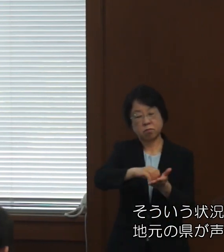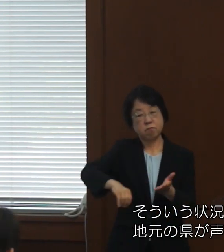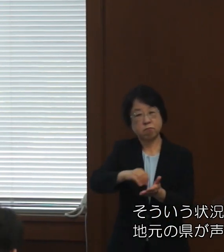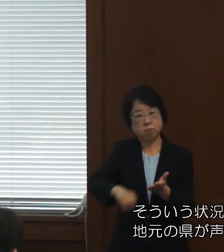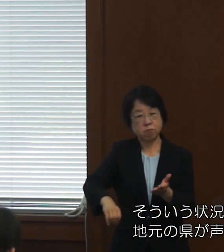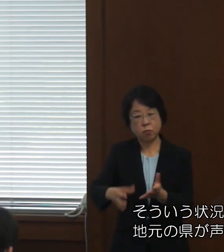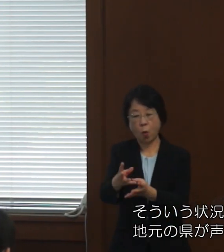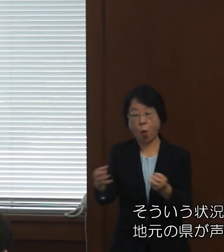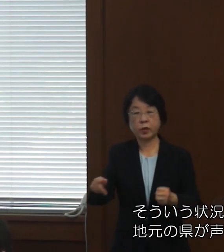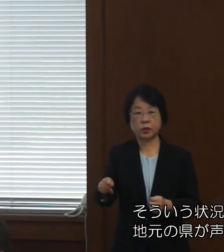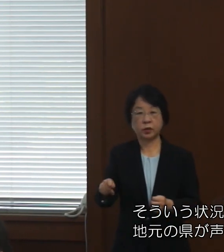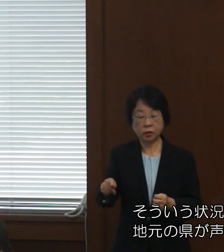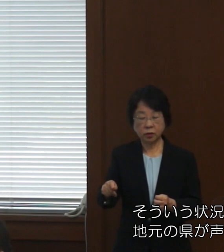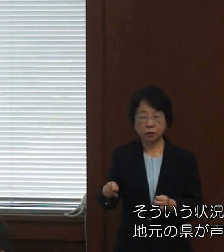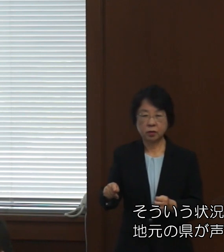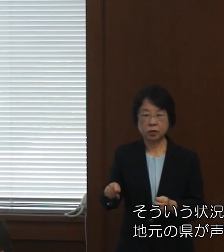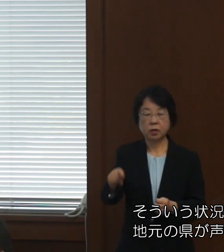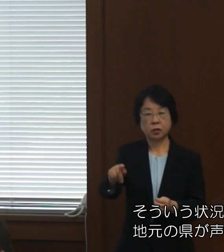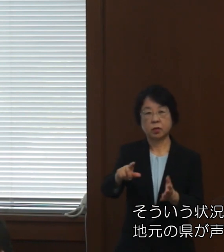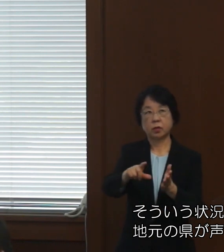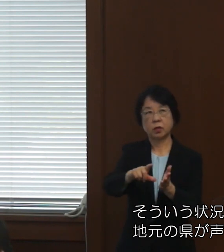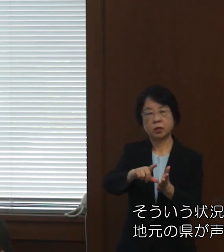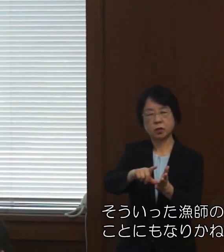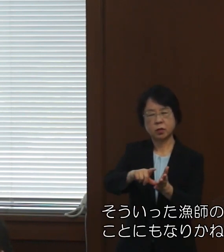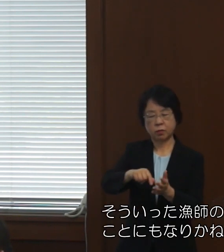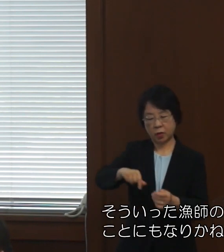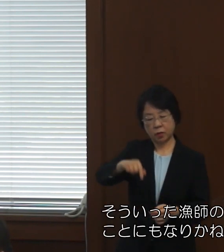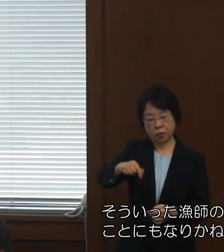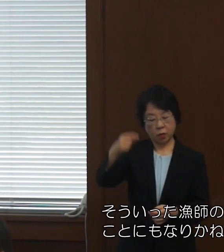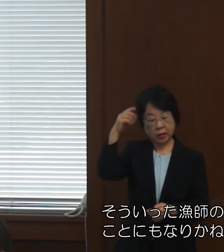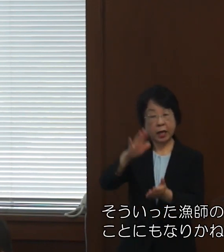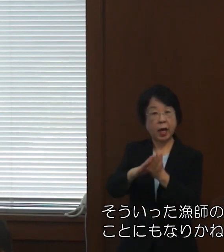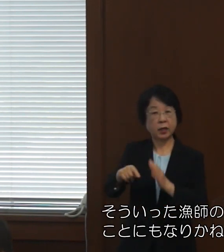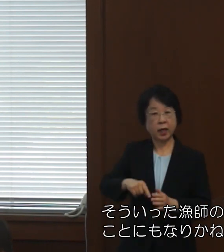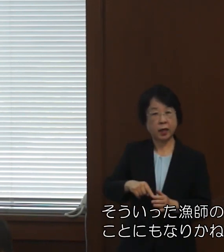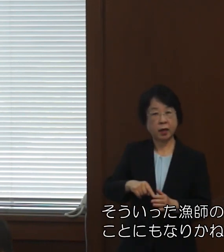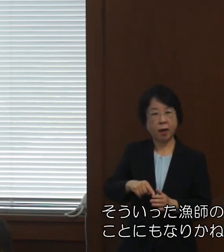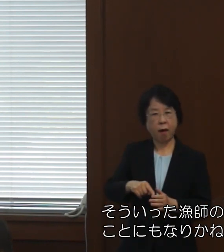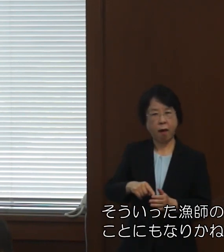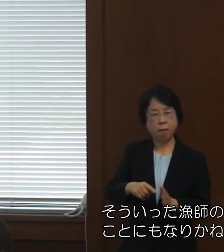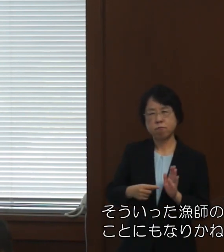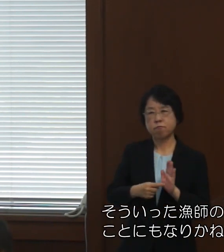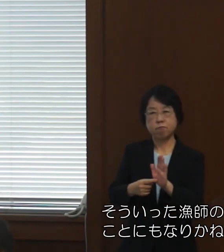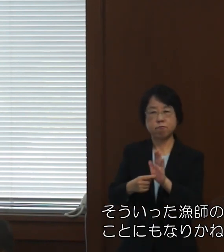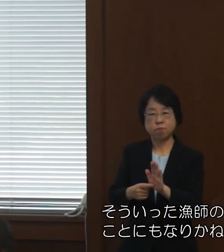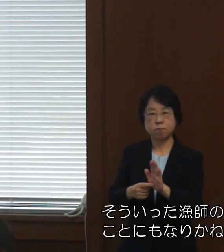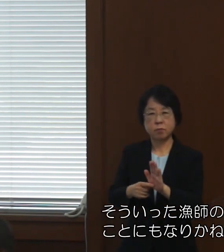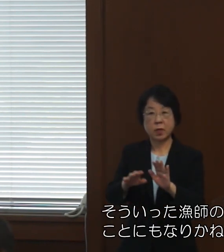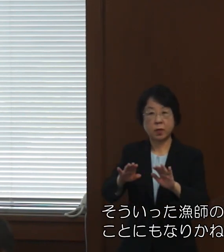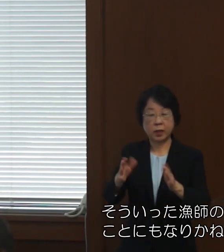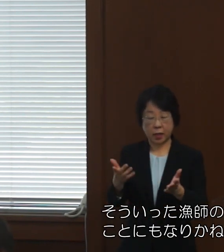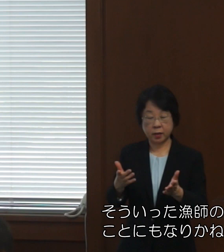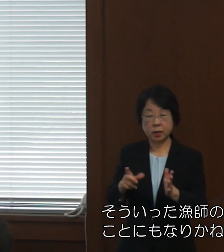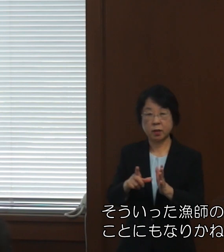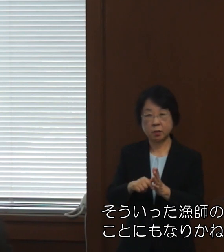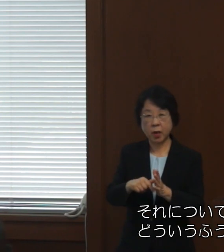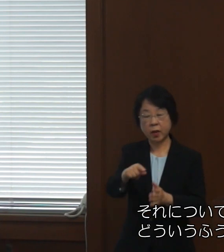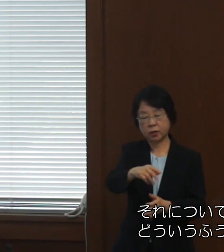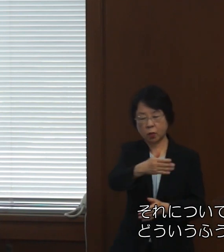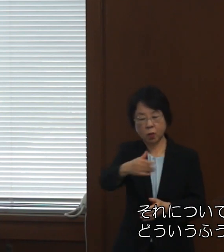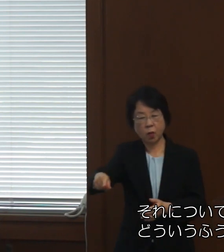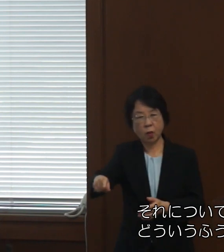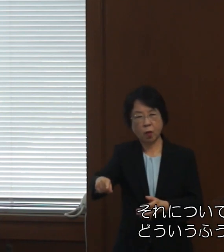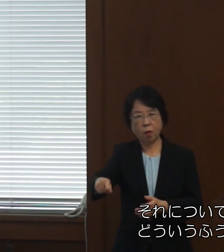中で地元の県が声を上げないというのはそういった上司の方々を見殺しにするようなことにもなりかねないと思いますが